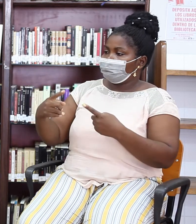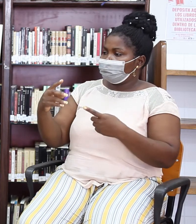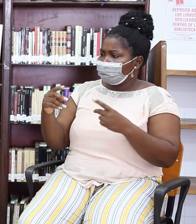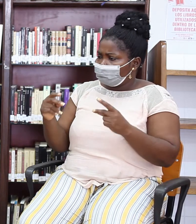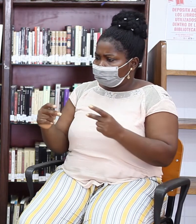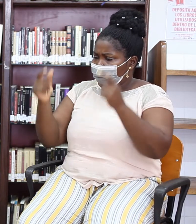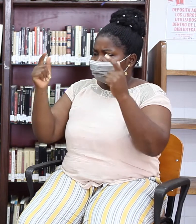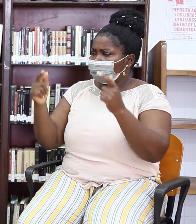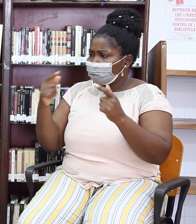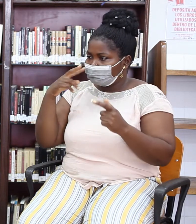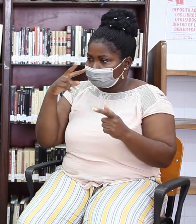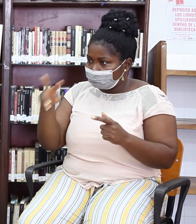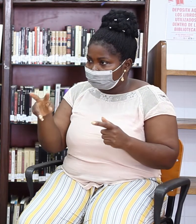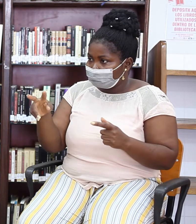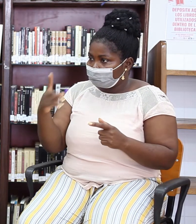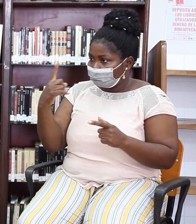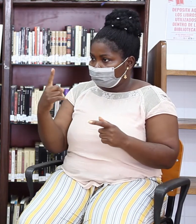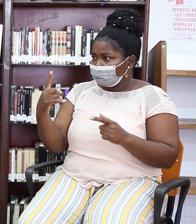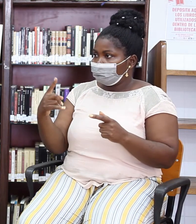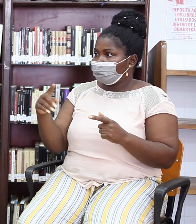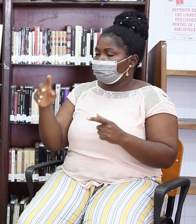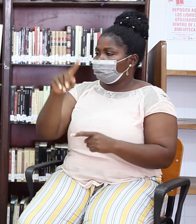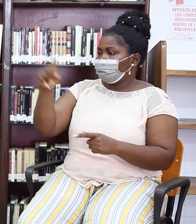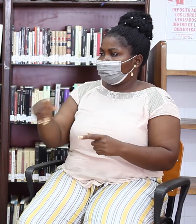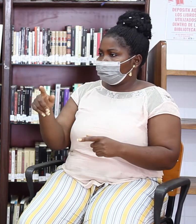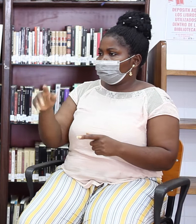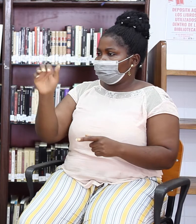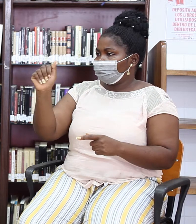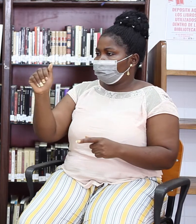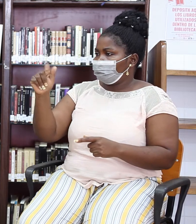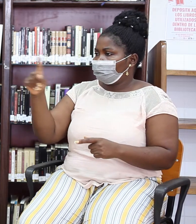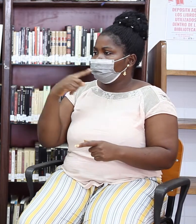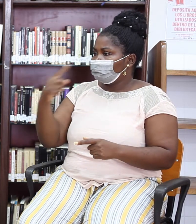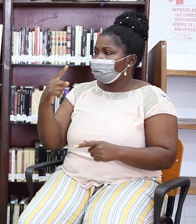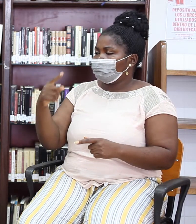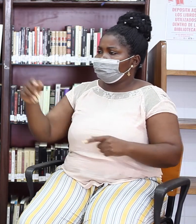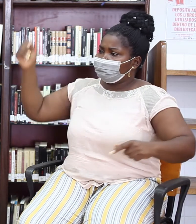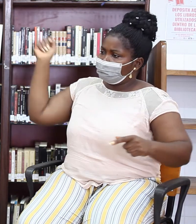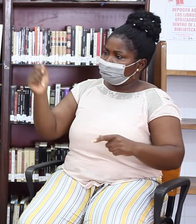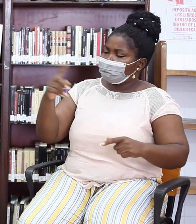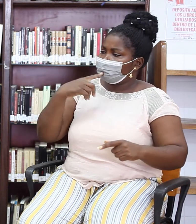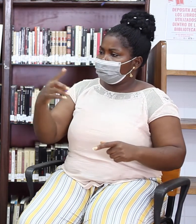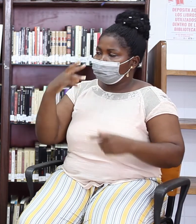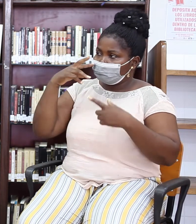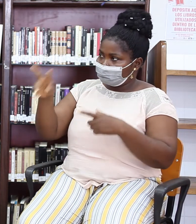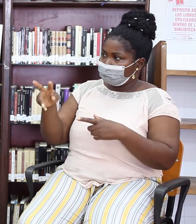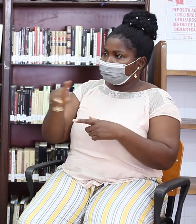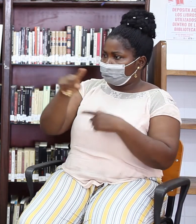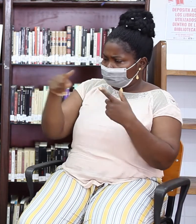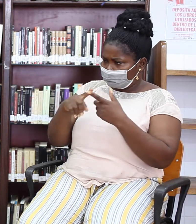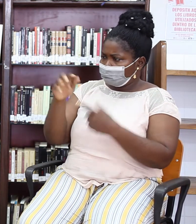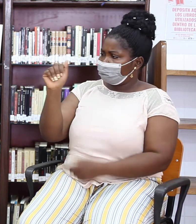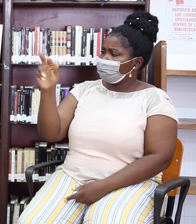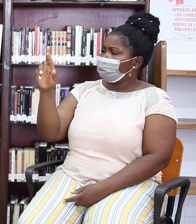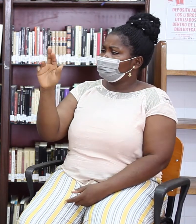repentinamente vieron ante ellos a Safusa, empuñando una lanza reluciente y mirándolos